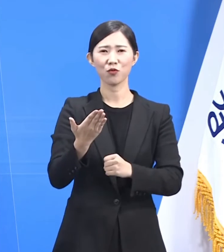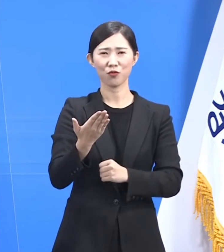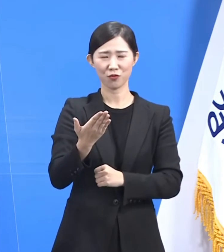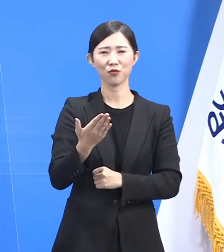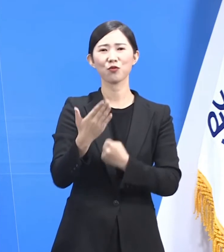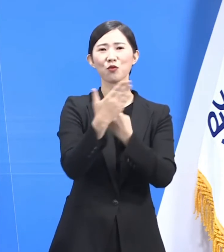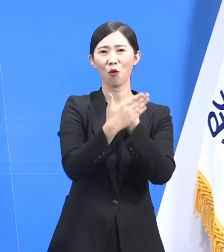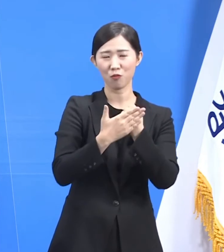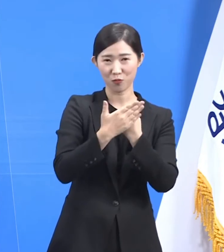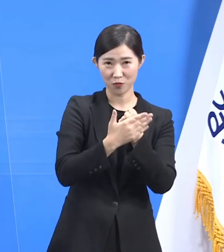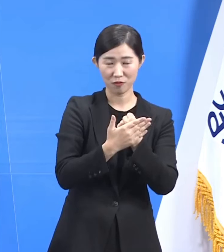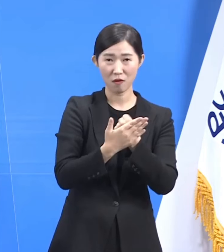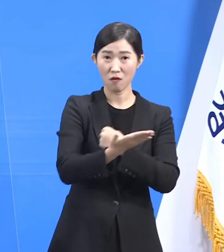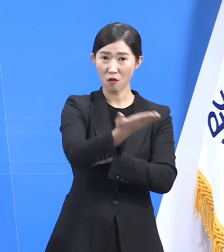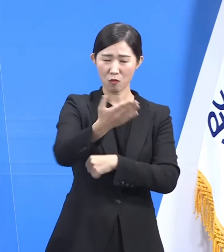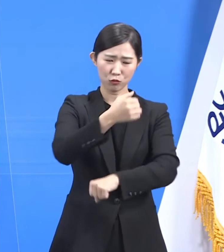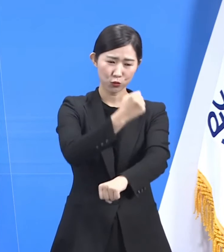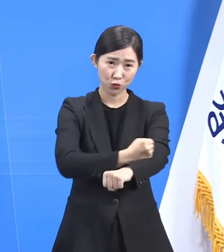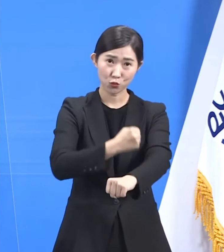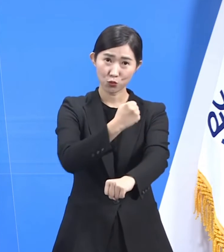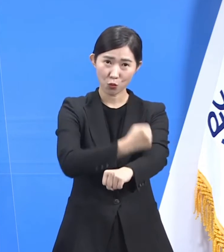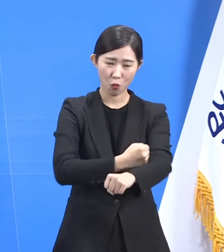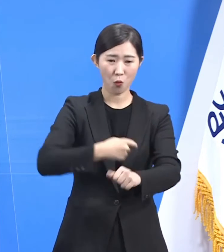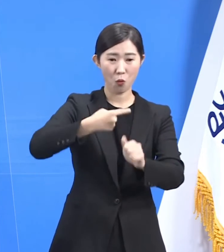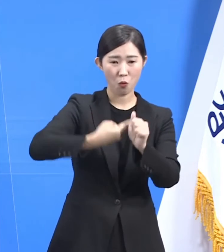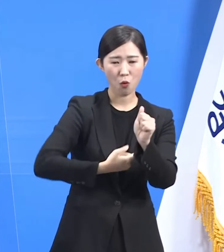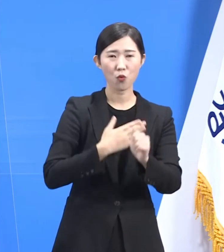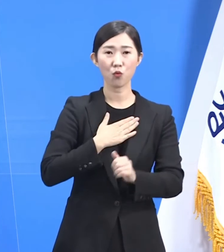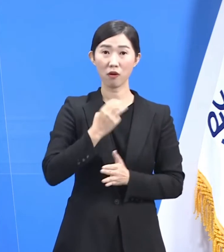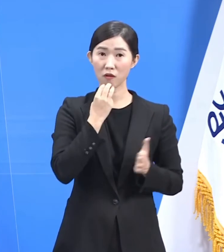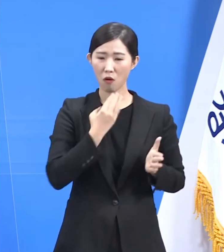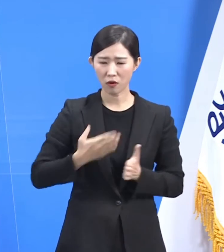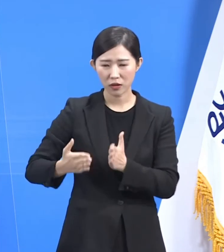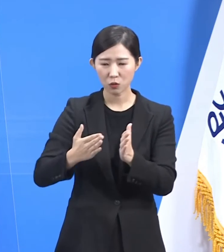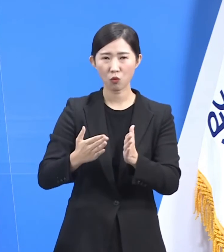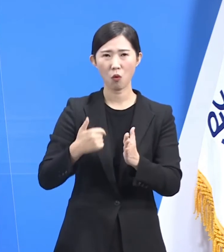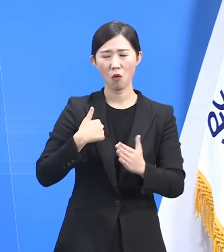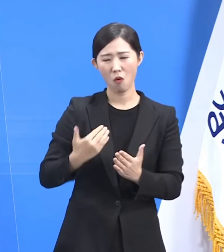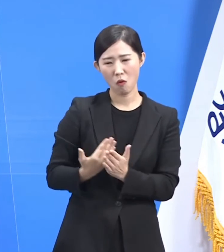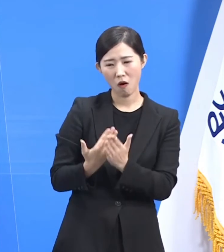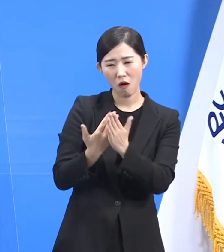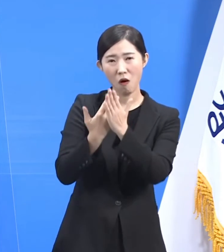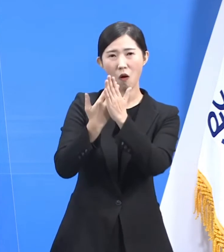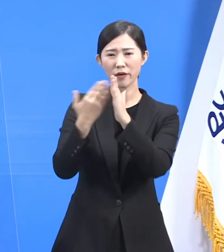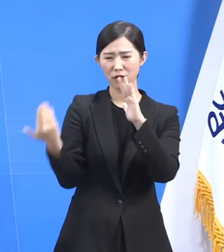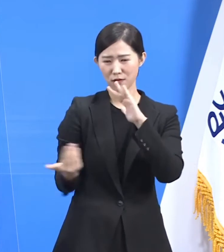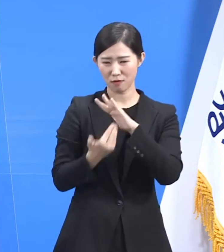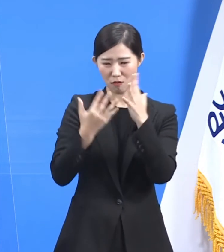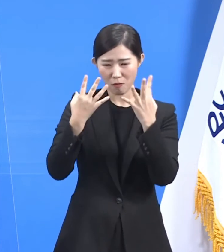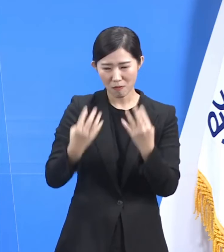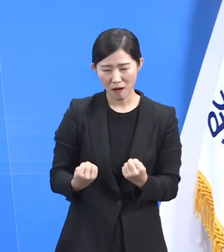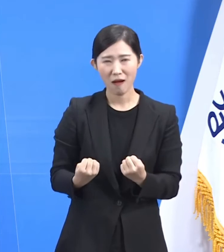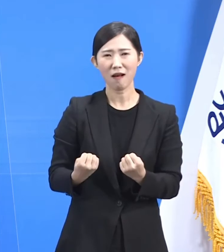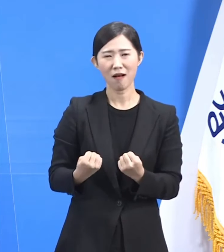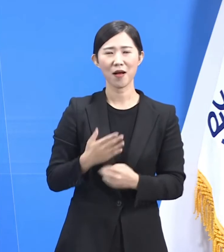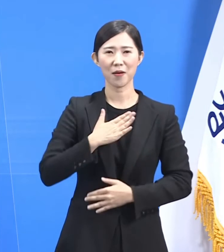또 여러분들의 노고 덕분에 경기도가 이만큼 성과를 낼 수 있었다는 점을 잘 알고